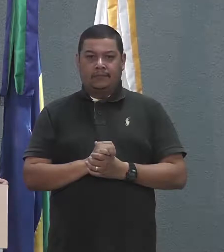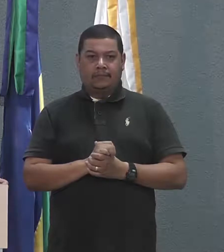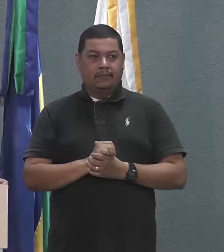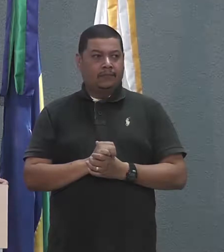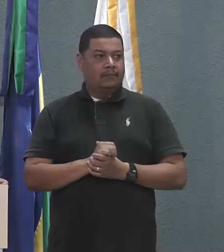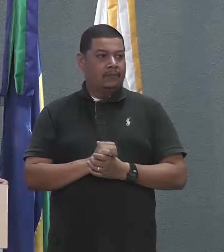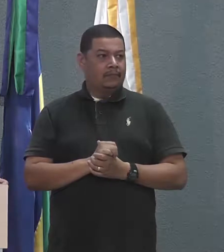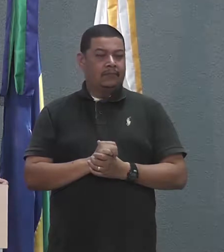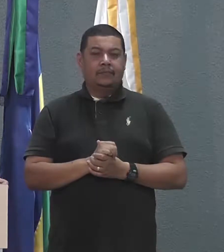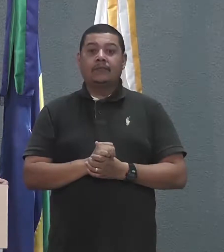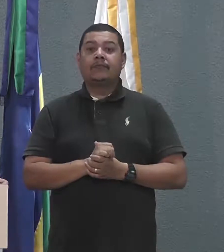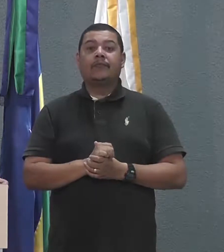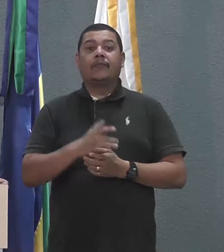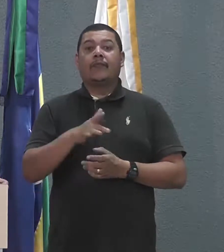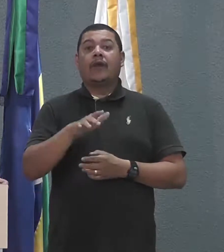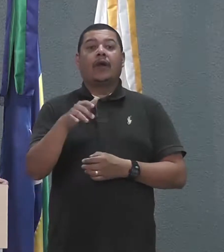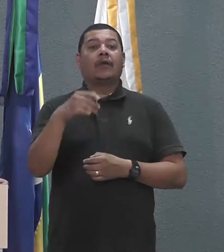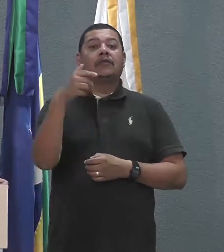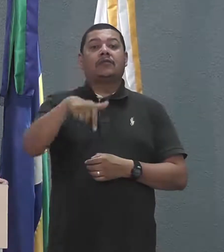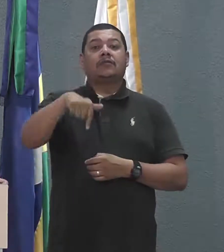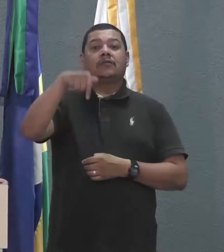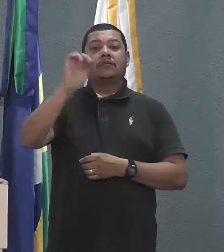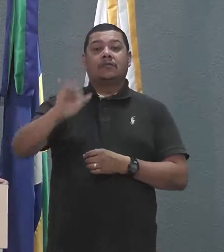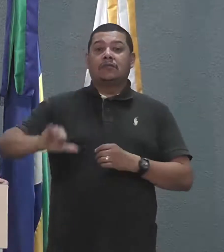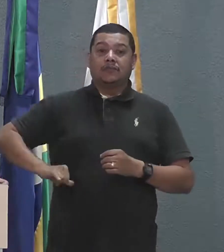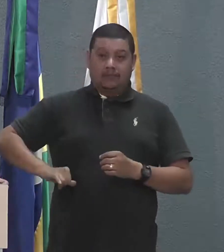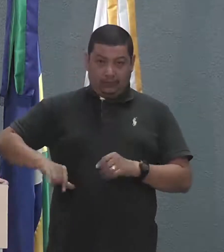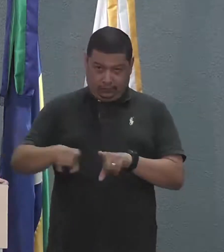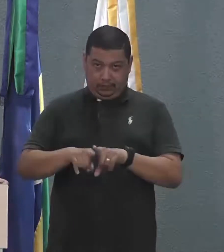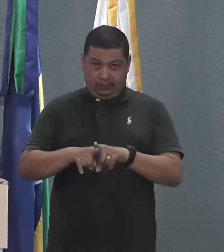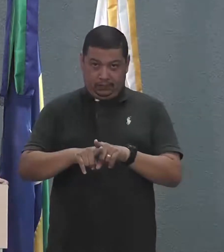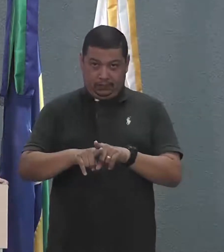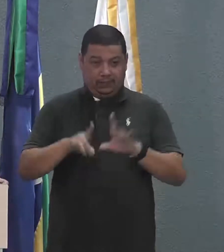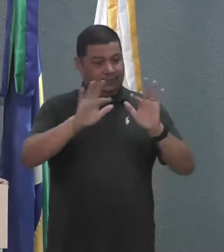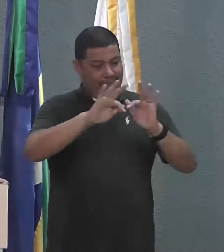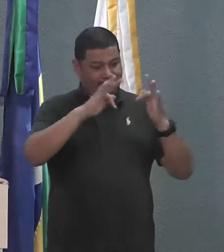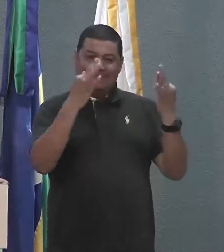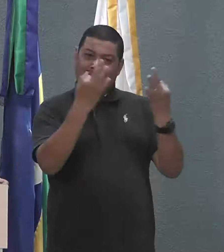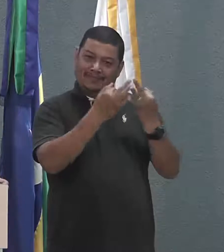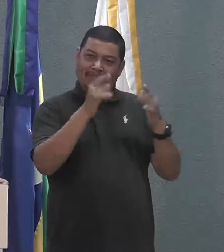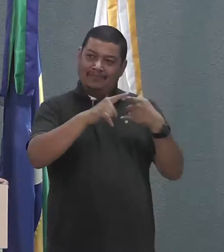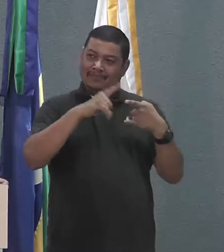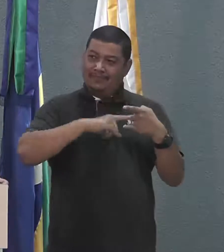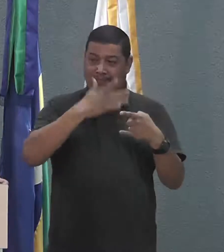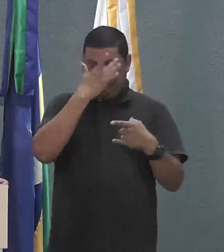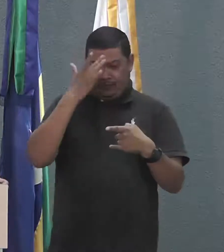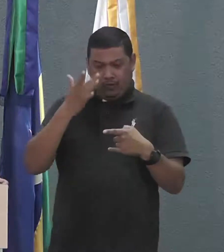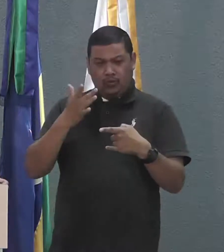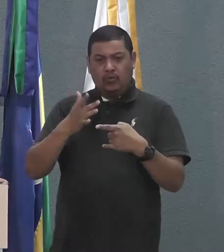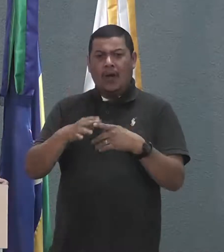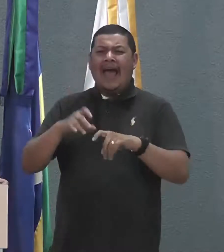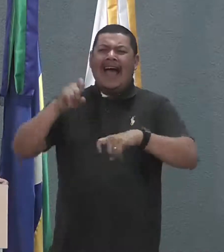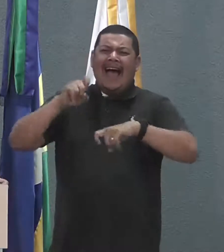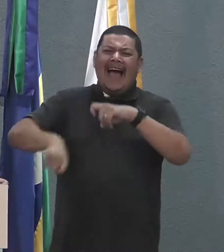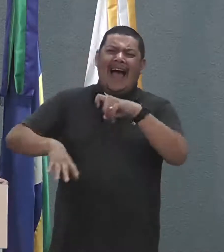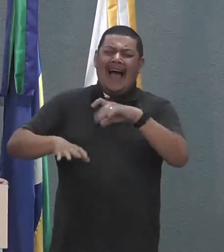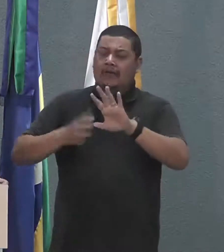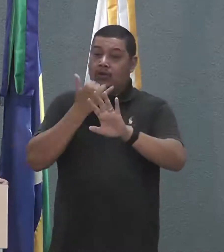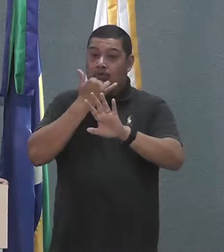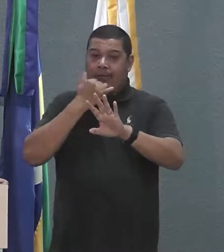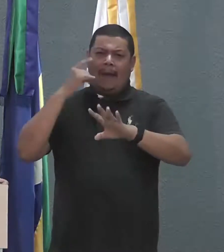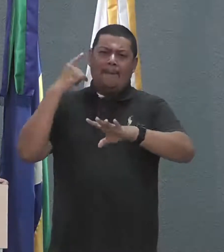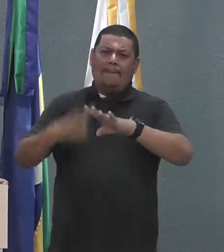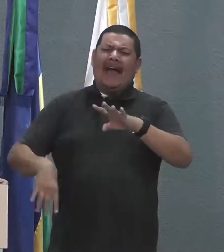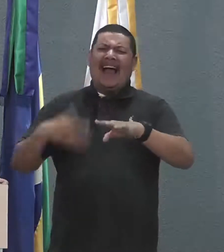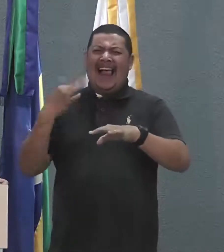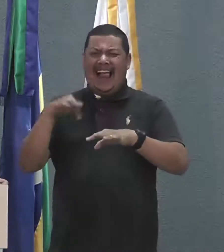quem realmente sofre com isso é os familiares que têm um parente machucado, que têm um ente machucado, ou que